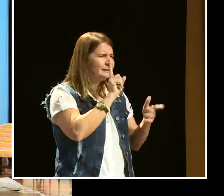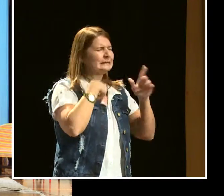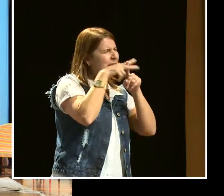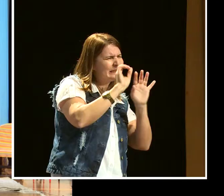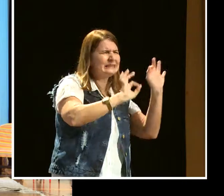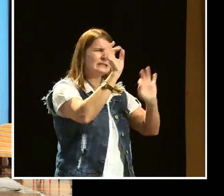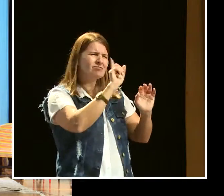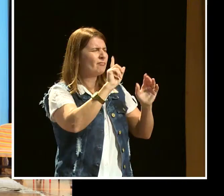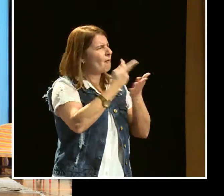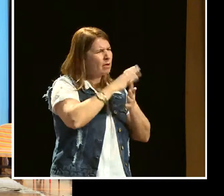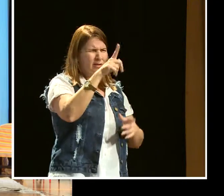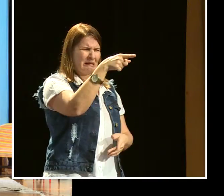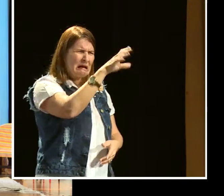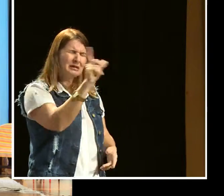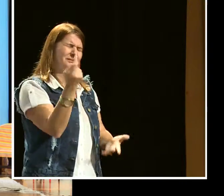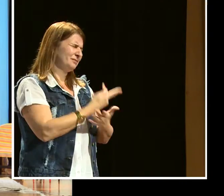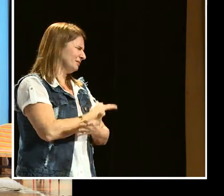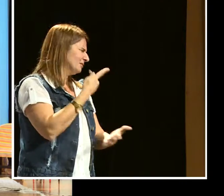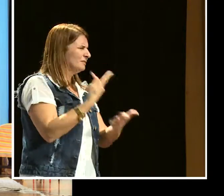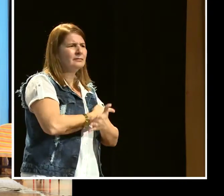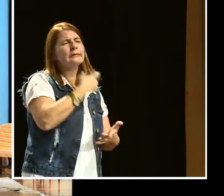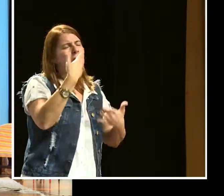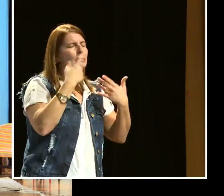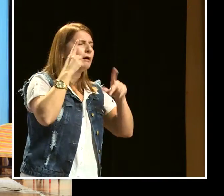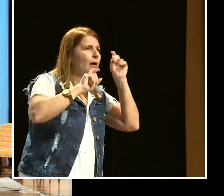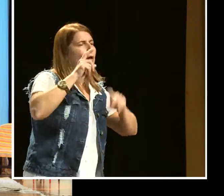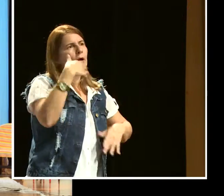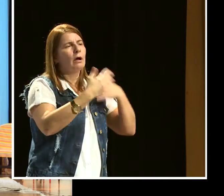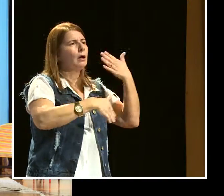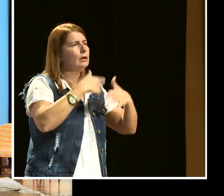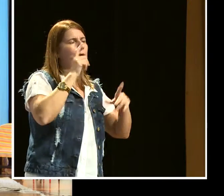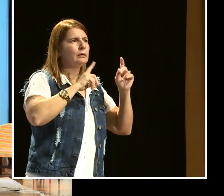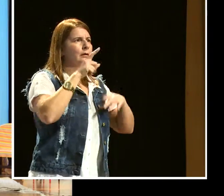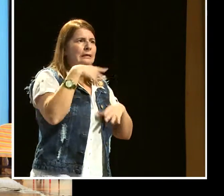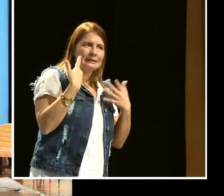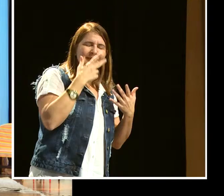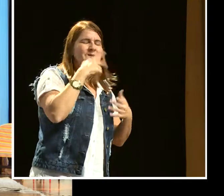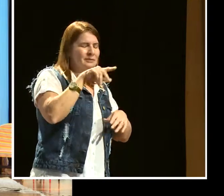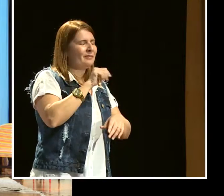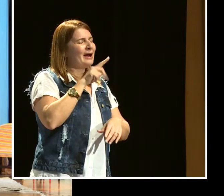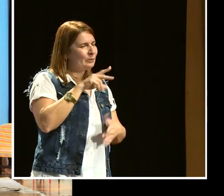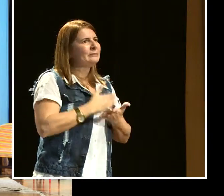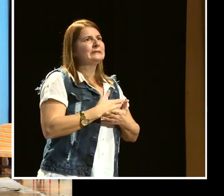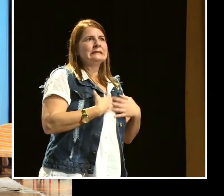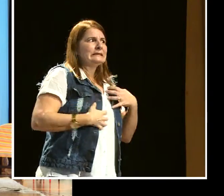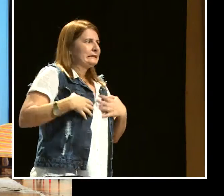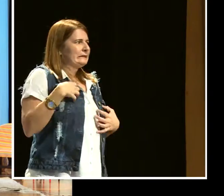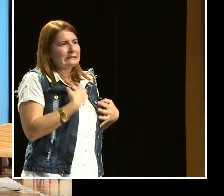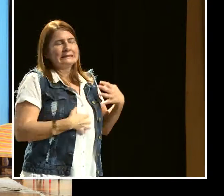E aí pensamos também em uma estrutura, onde nós víamos que haviam produções de classificadores